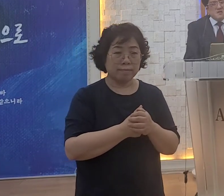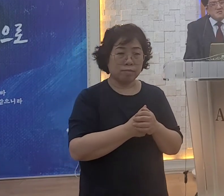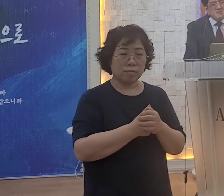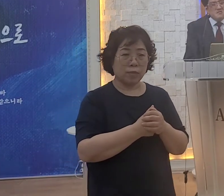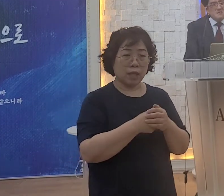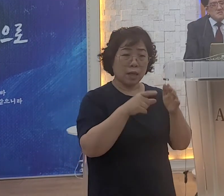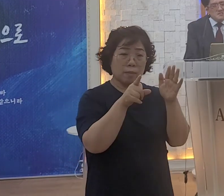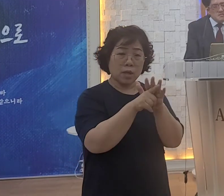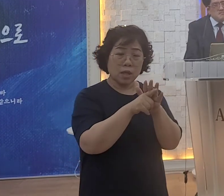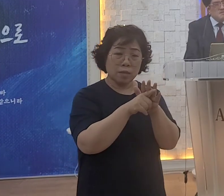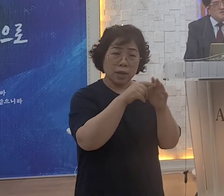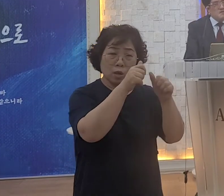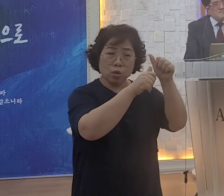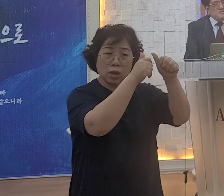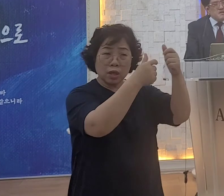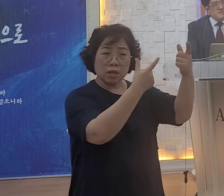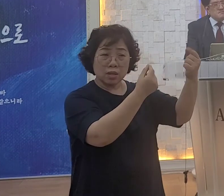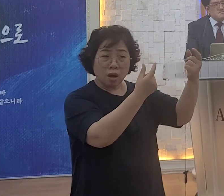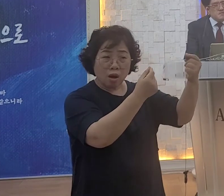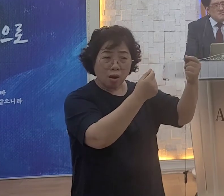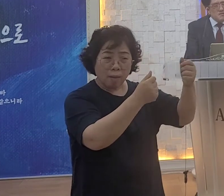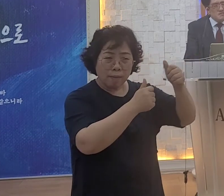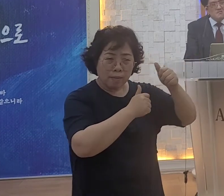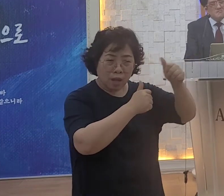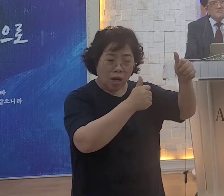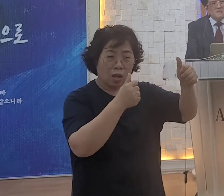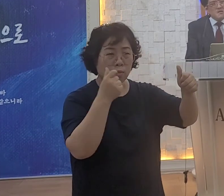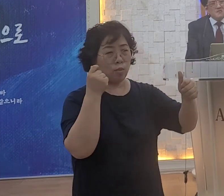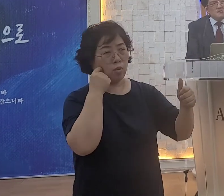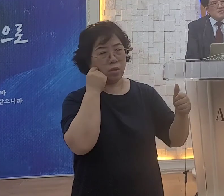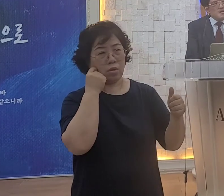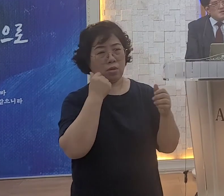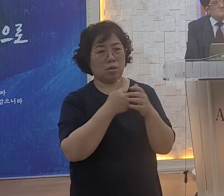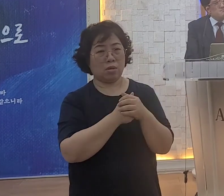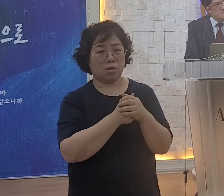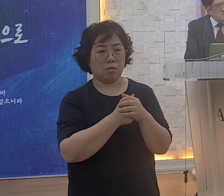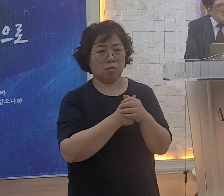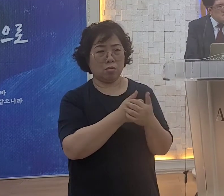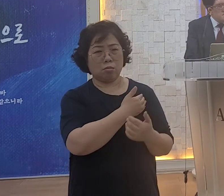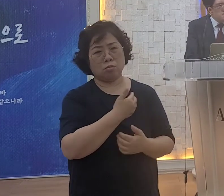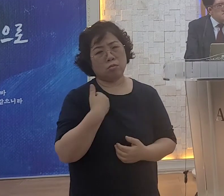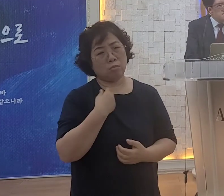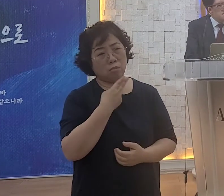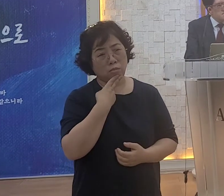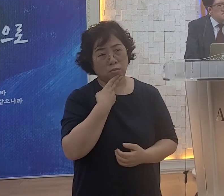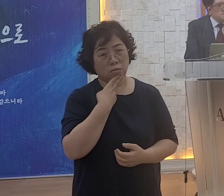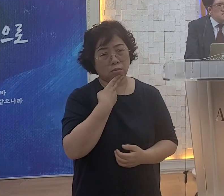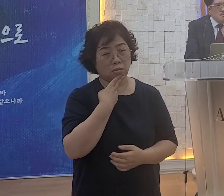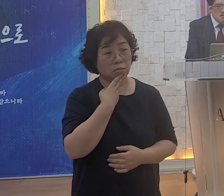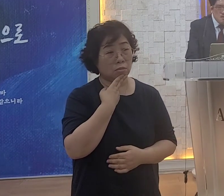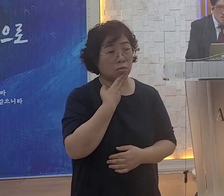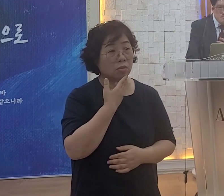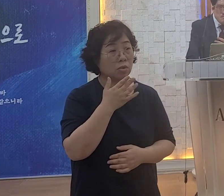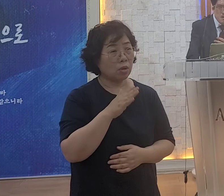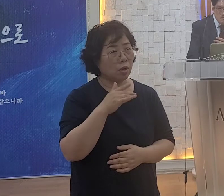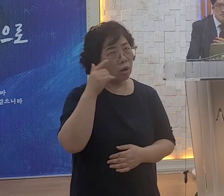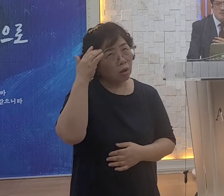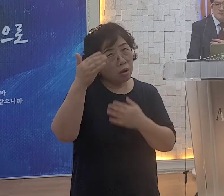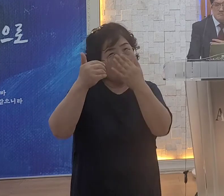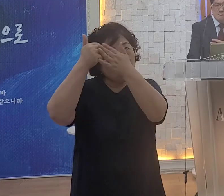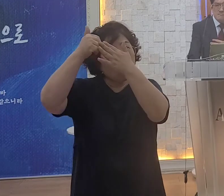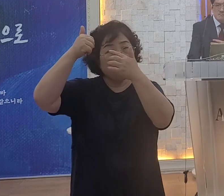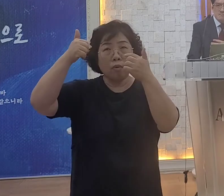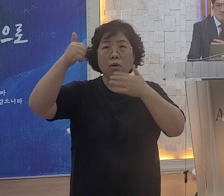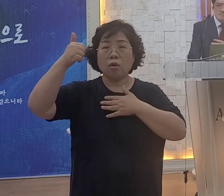저 믿음의 선진들처럼, 그 믿음의 선배들처럼 나 그렇게 살 자신도 없는데 하나님